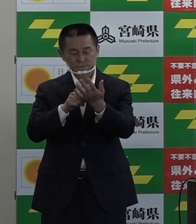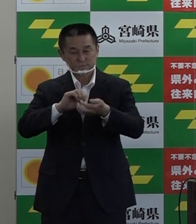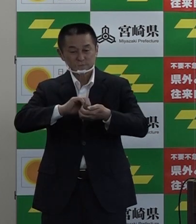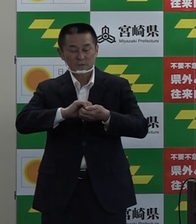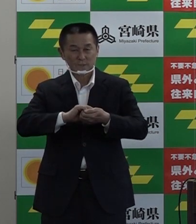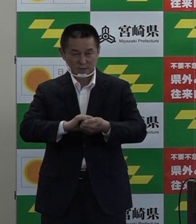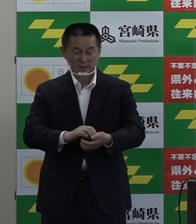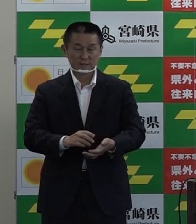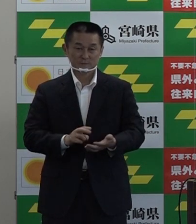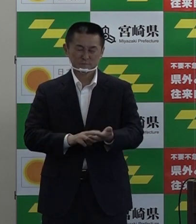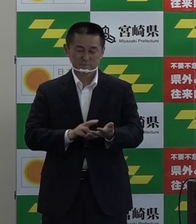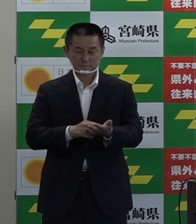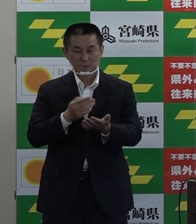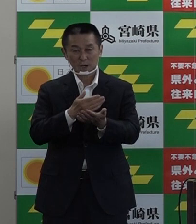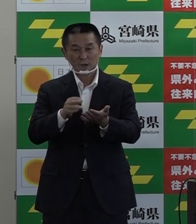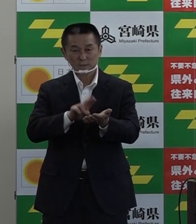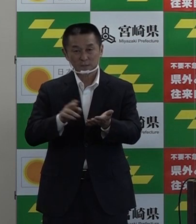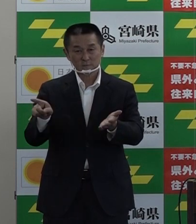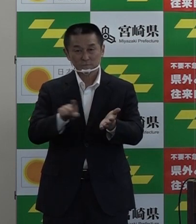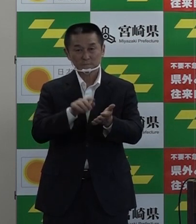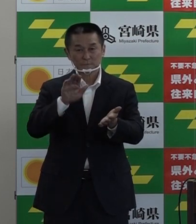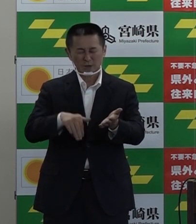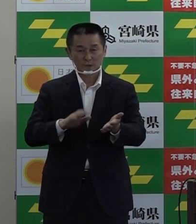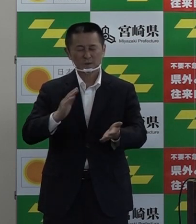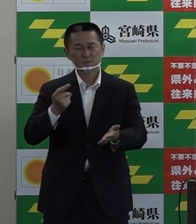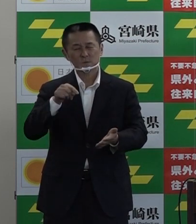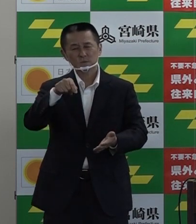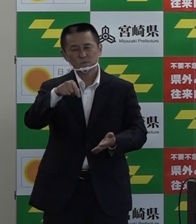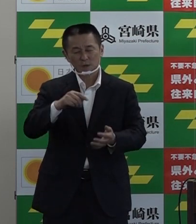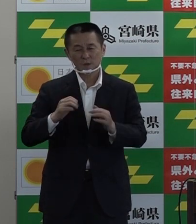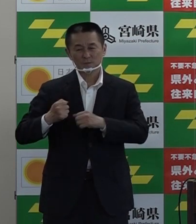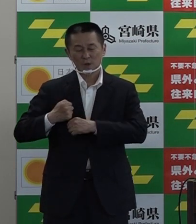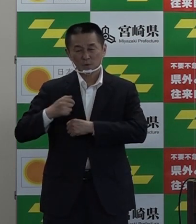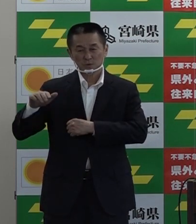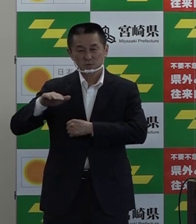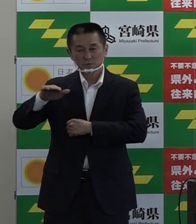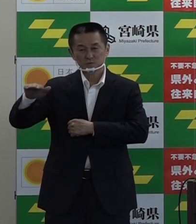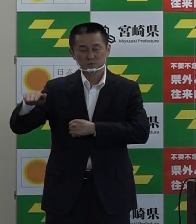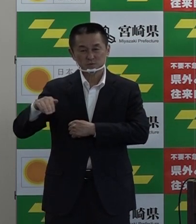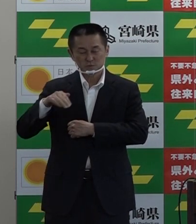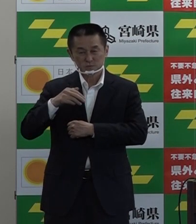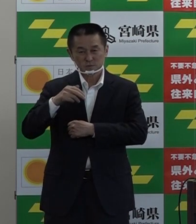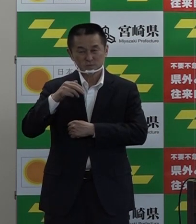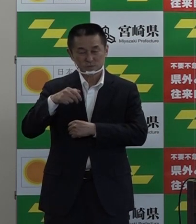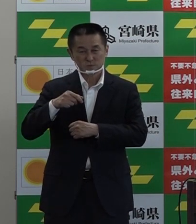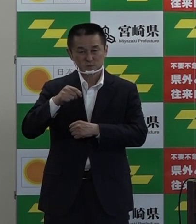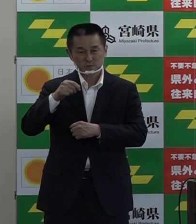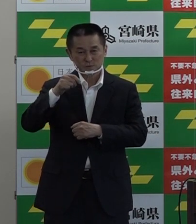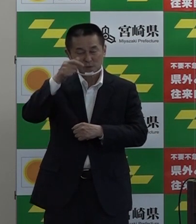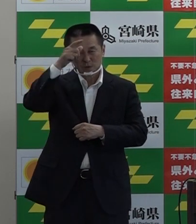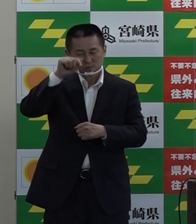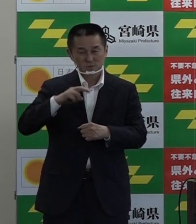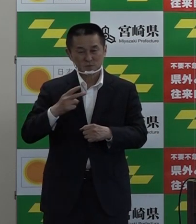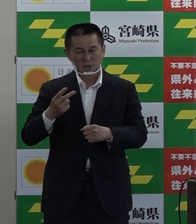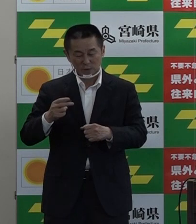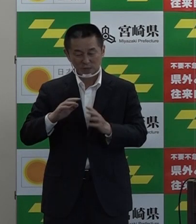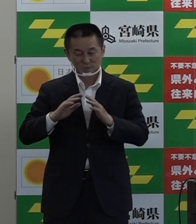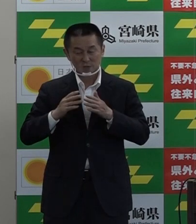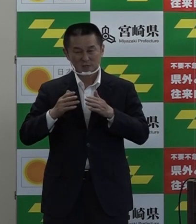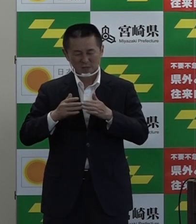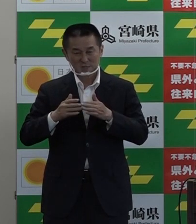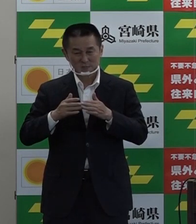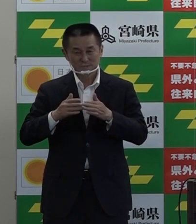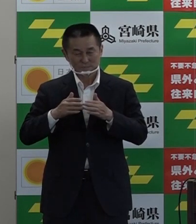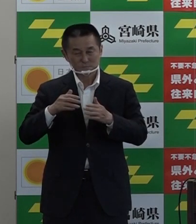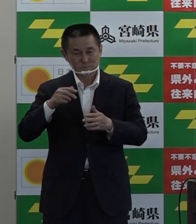て、判断をしておったんですが、あの時は都城がオレンジになって赤になって、それから宮崎がオレンジま